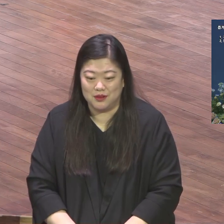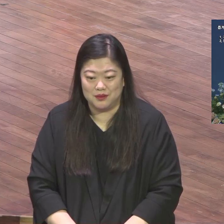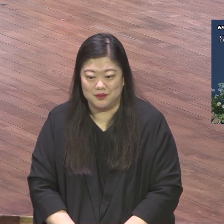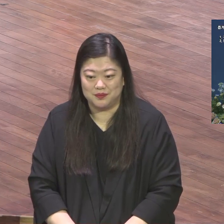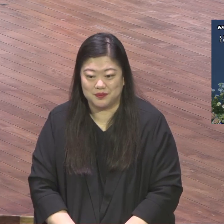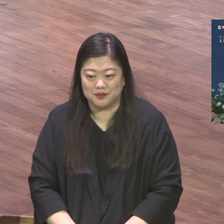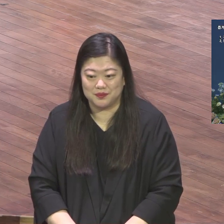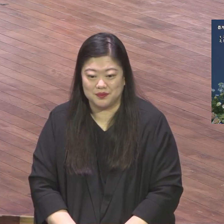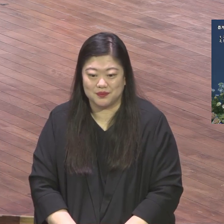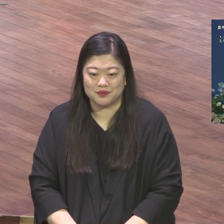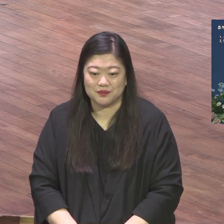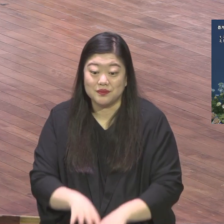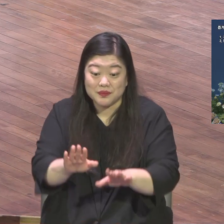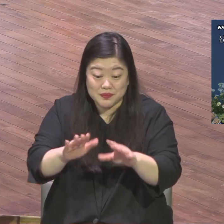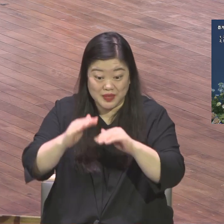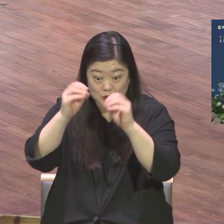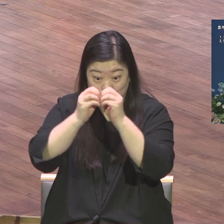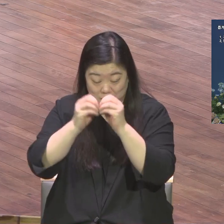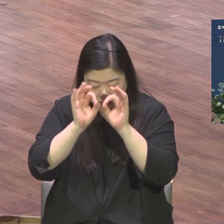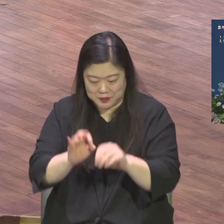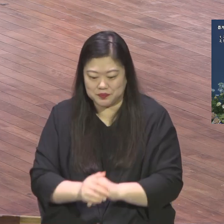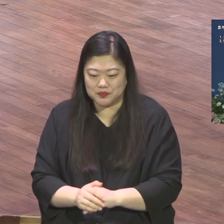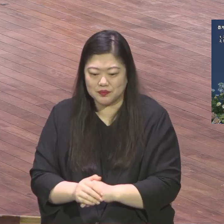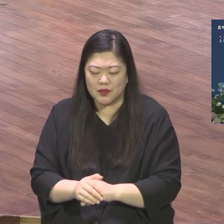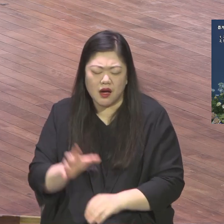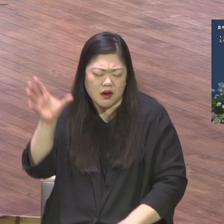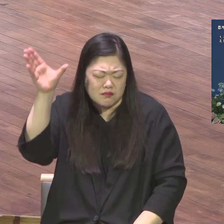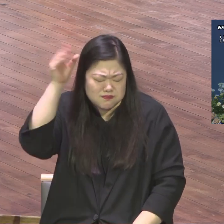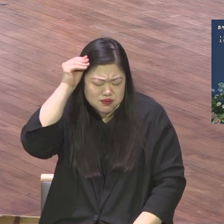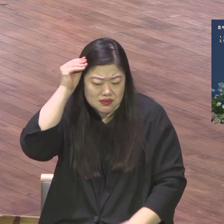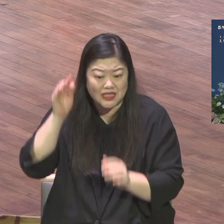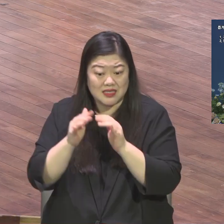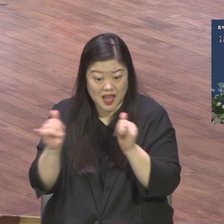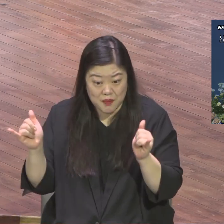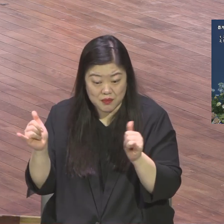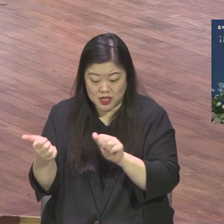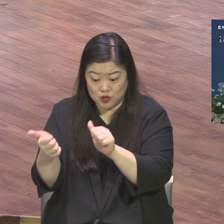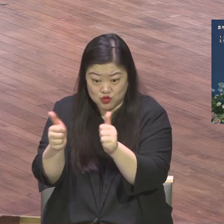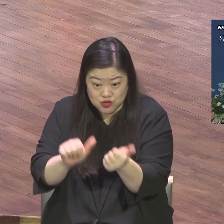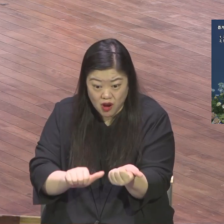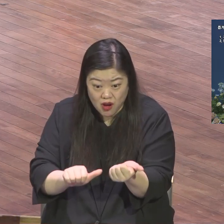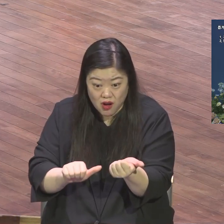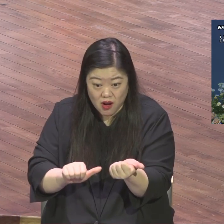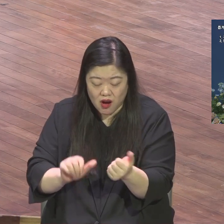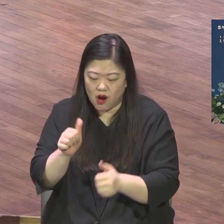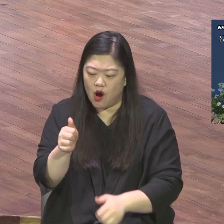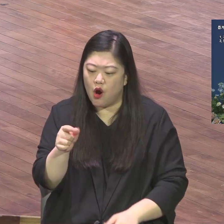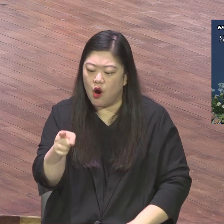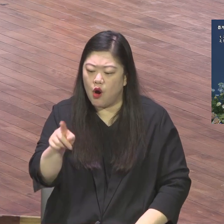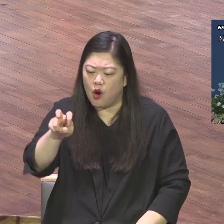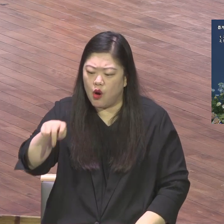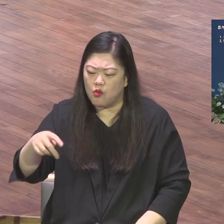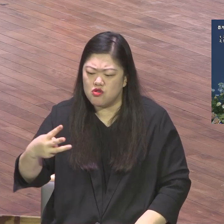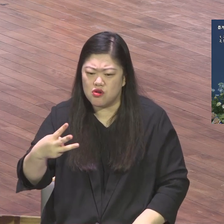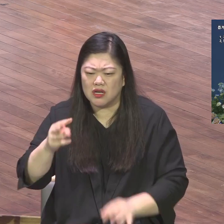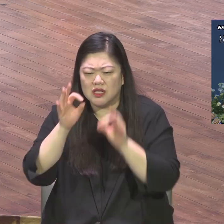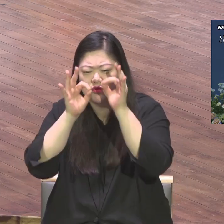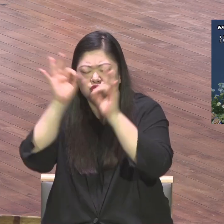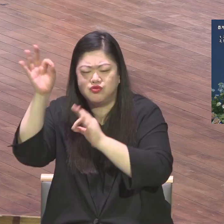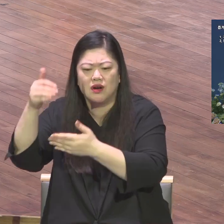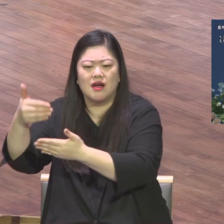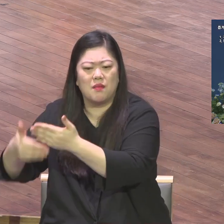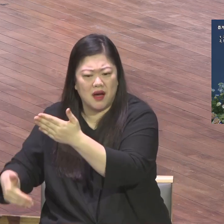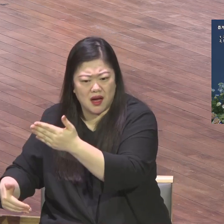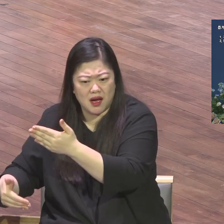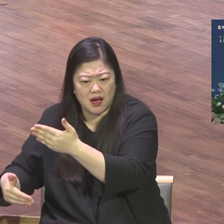이런 말이 있습니다. 어리석은 사람은 죽을 때 허물을 남기지만 지혜로운 사람은 죽을 때 가치를 남긴다. 아멘